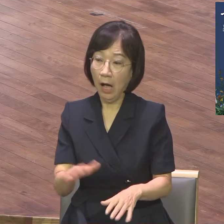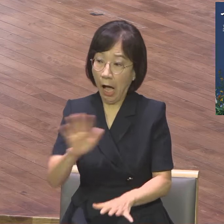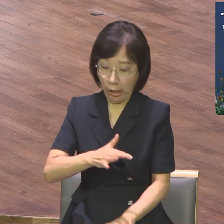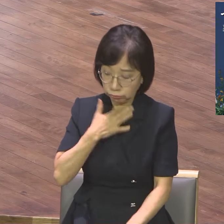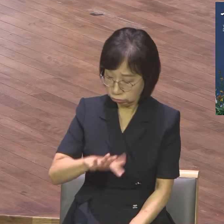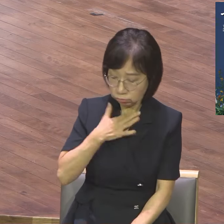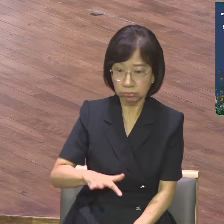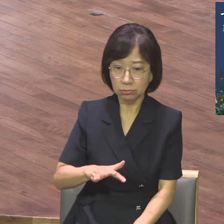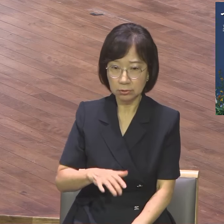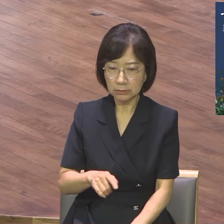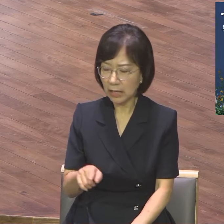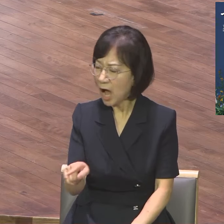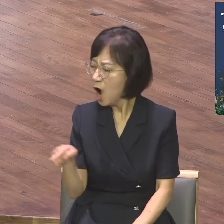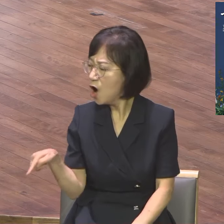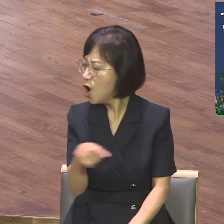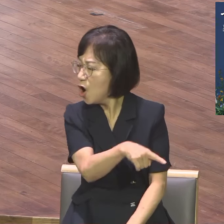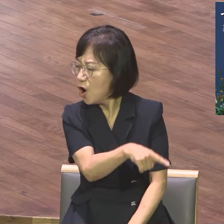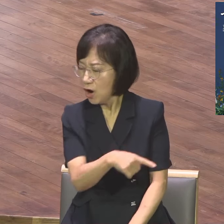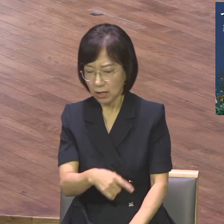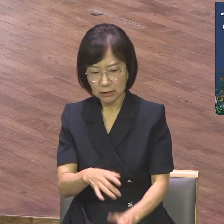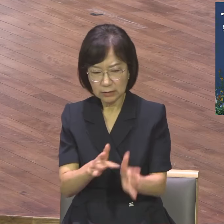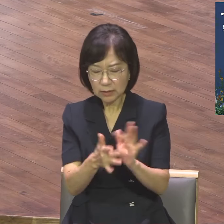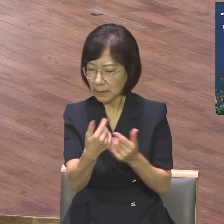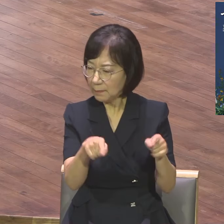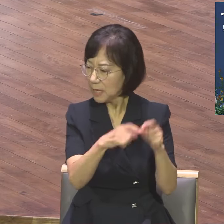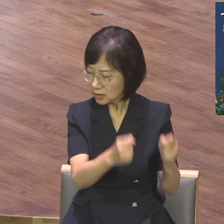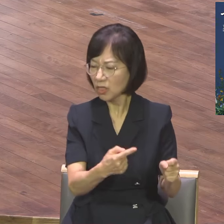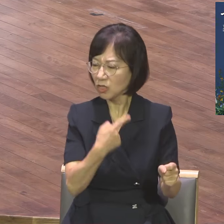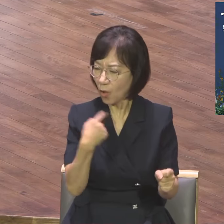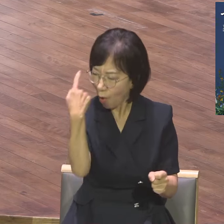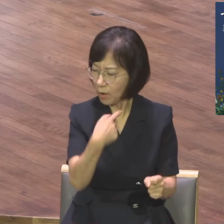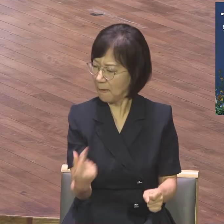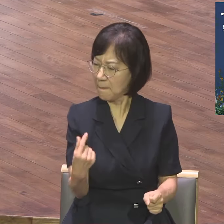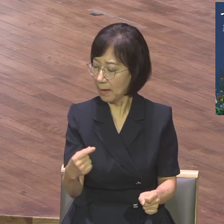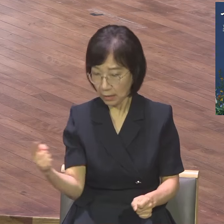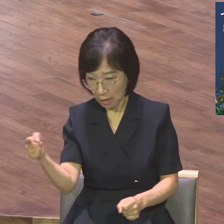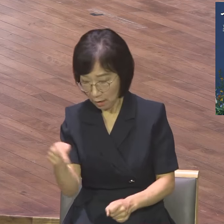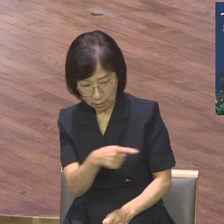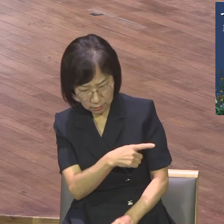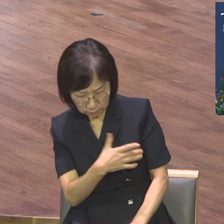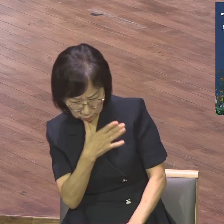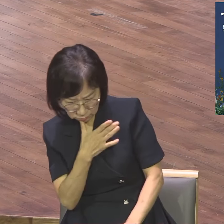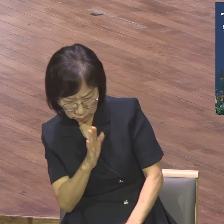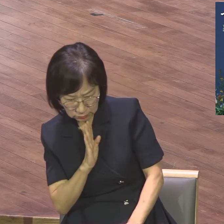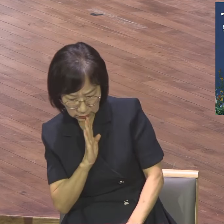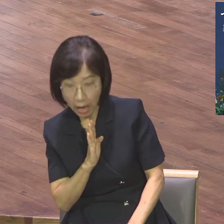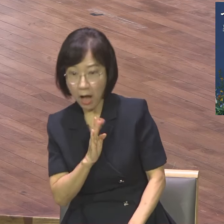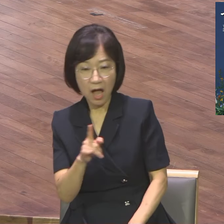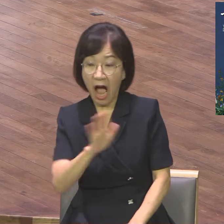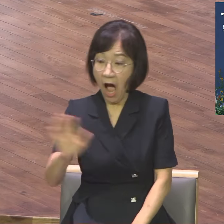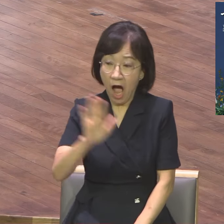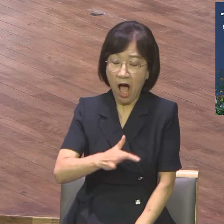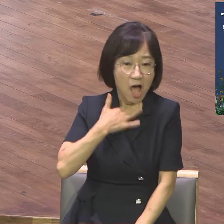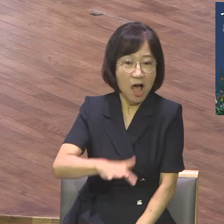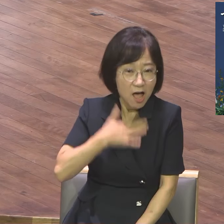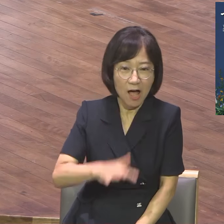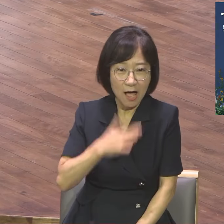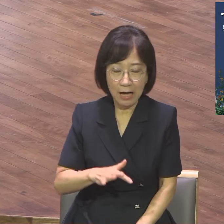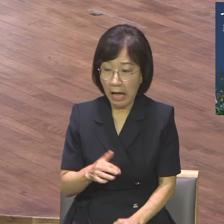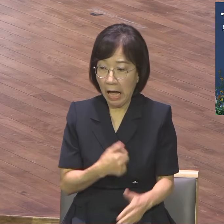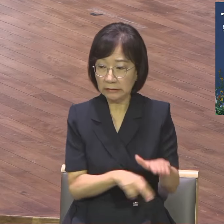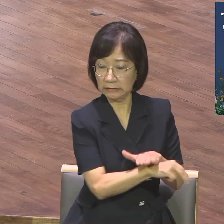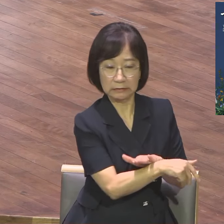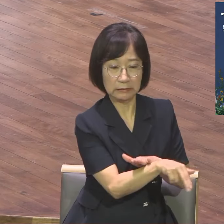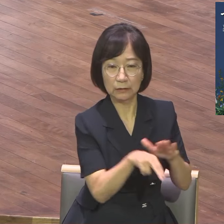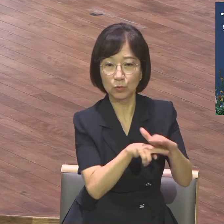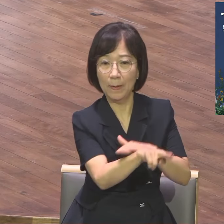또 저 사람 예수와 같이 있었다. 그러니까 베드로가 또다시 부인하지요. 그리고 마지막에 너무 이러니까 딴 데로 옮겨서 갔는데